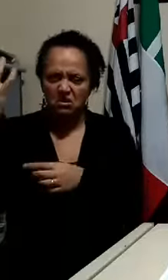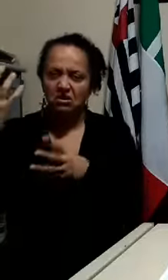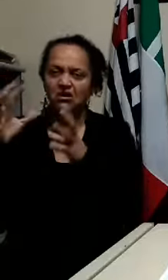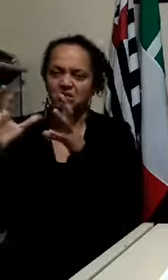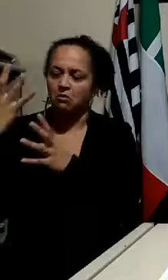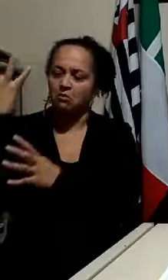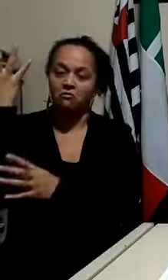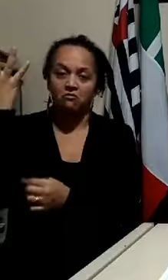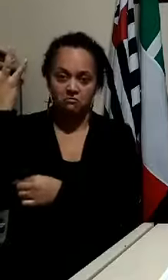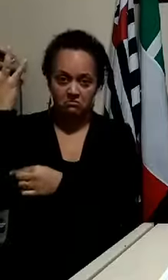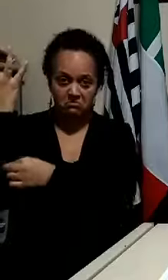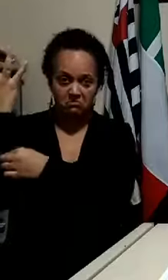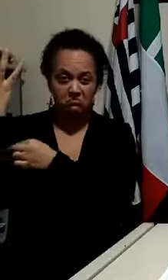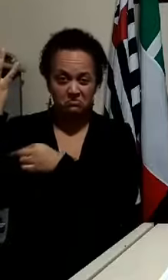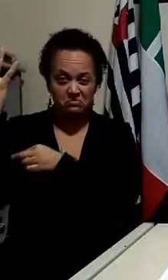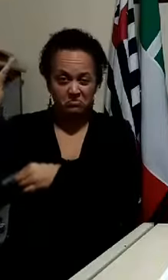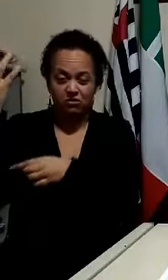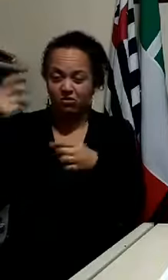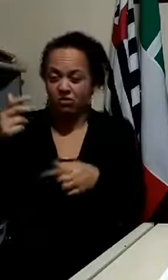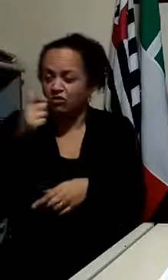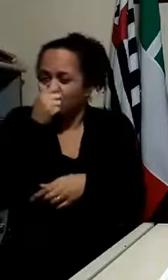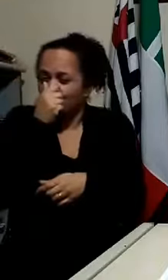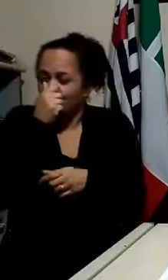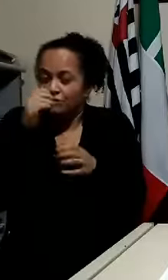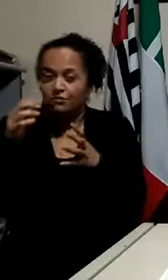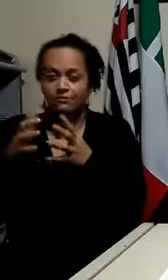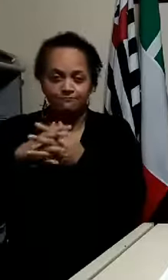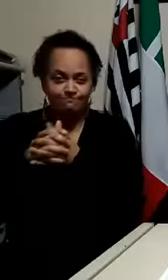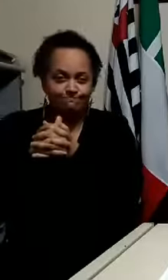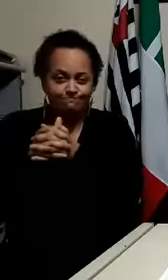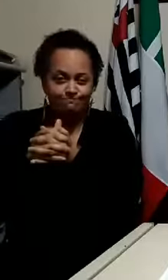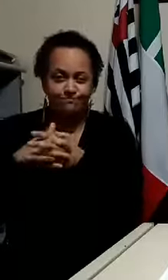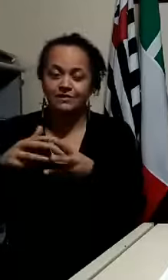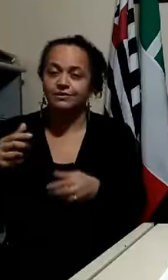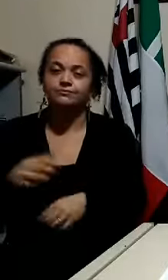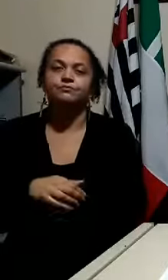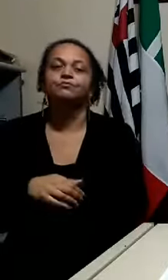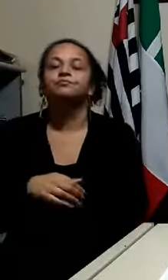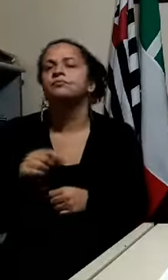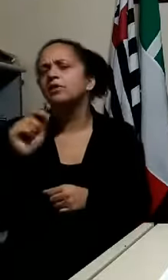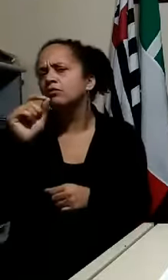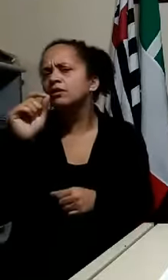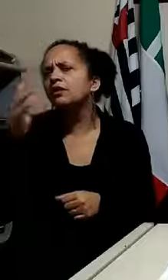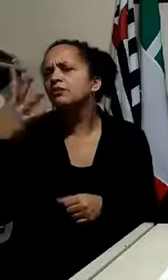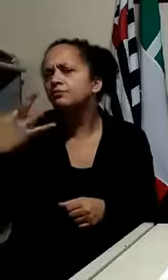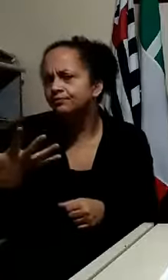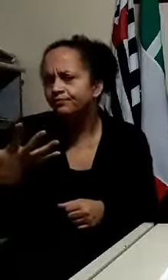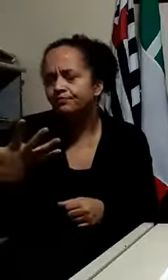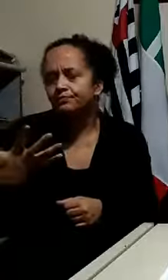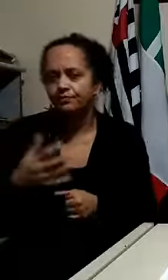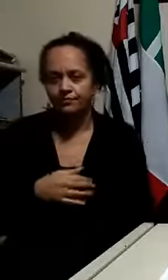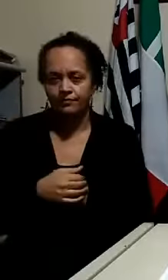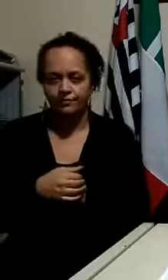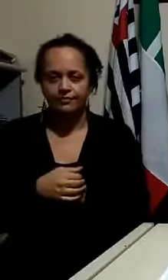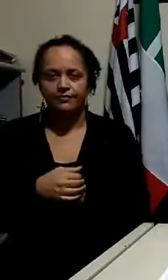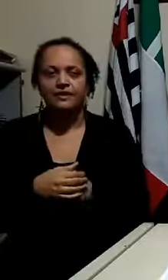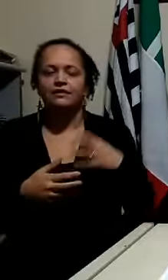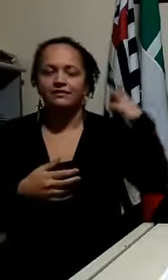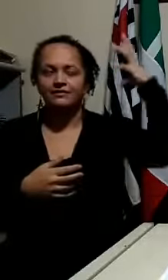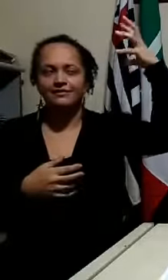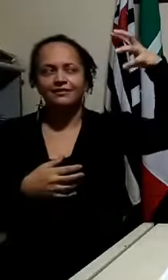qual é a causa? Ele fala aqui, os cuidados deste mundo. Segundo, a